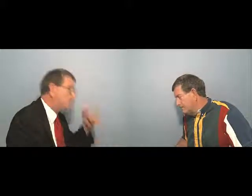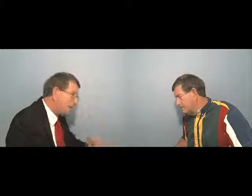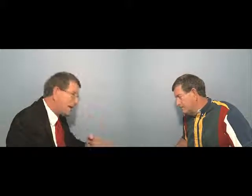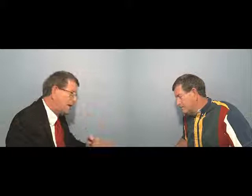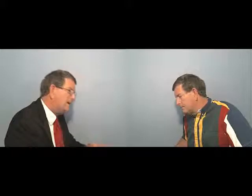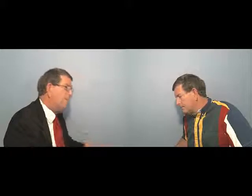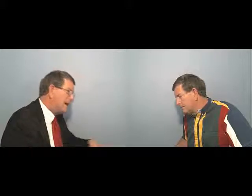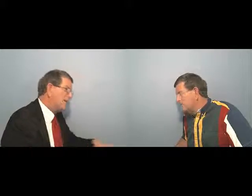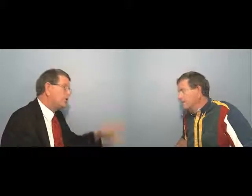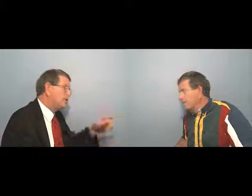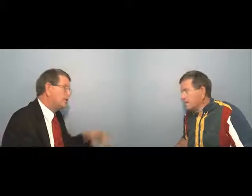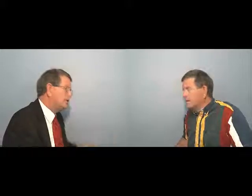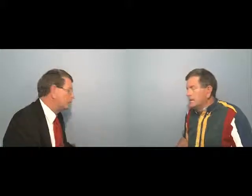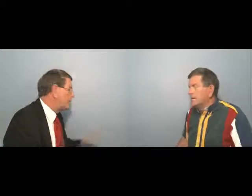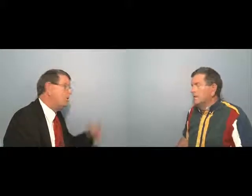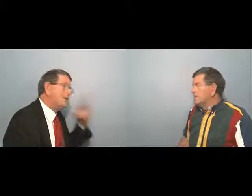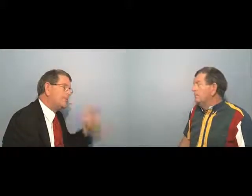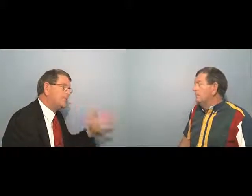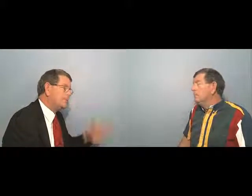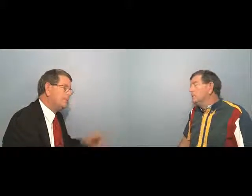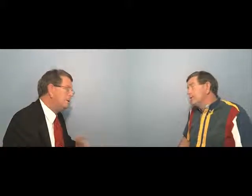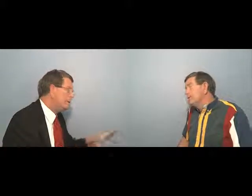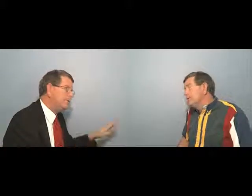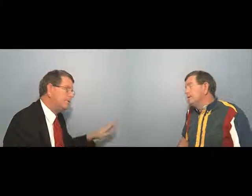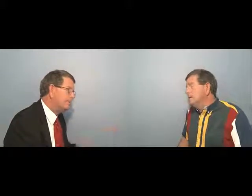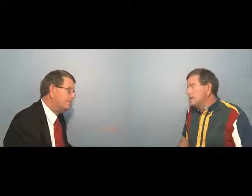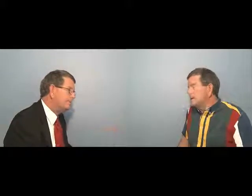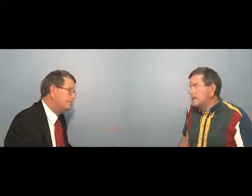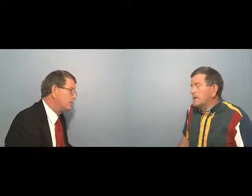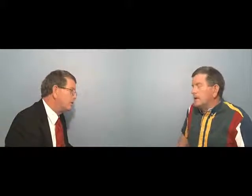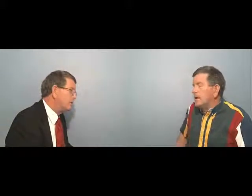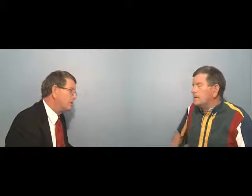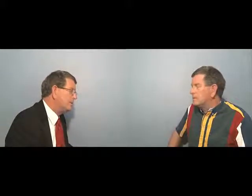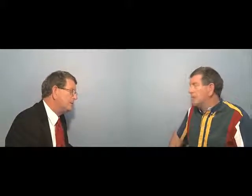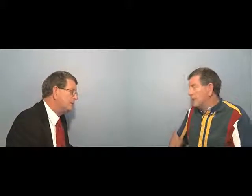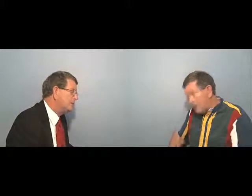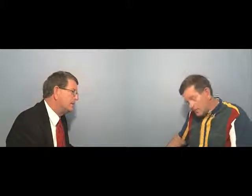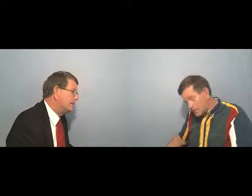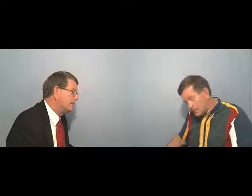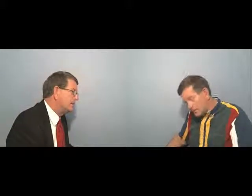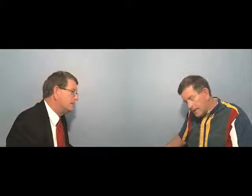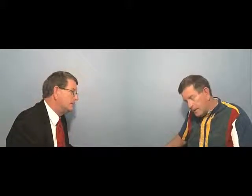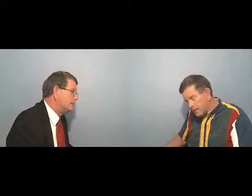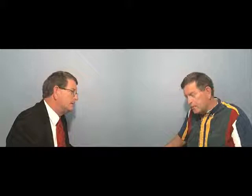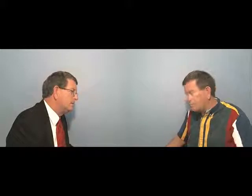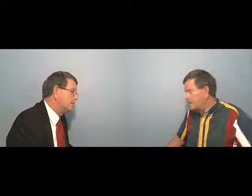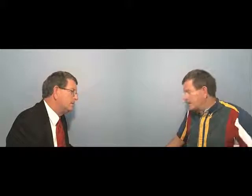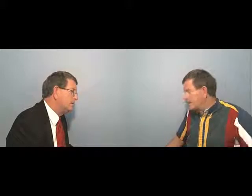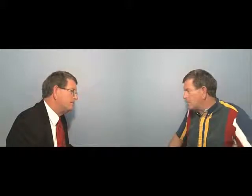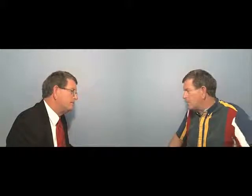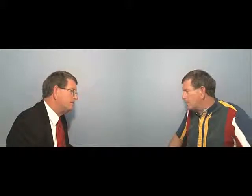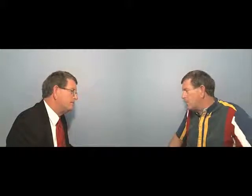dois marcher 3 km par jour, Bon, minimum. Je sais que Grand tu as minimum. raison. D'accord, d'accord. Je vais écouter tes